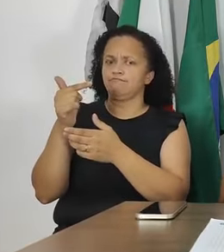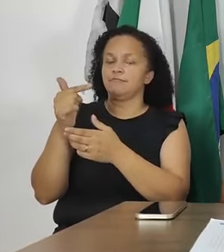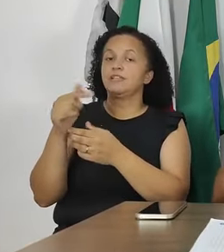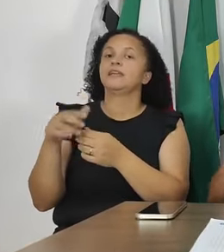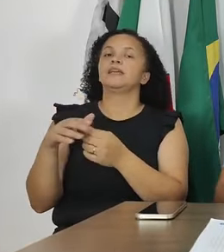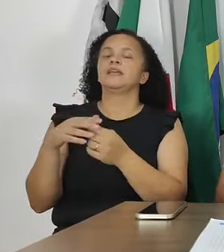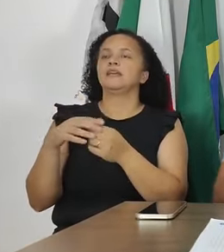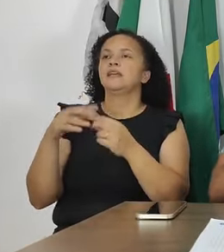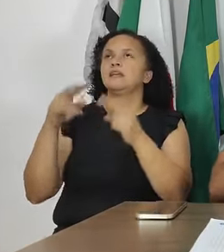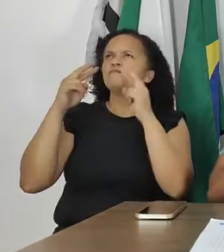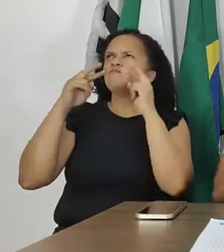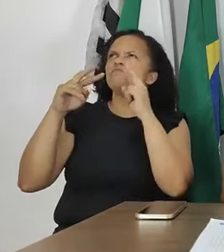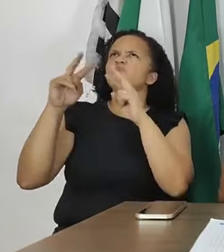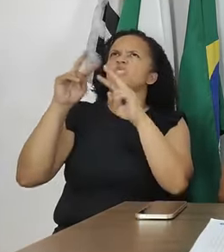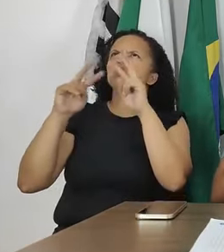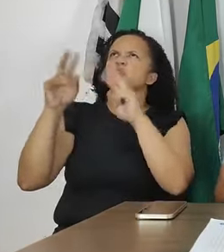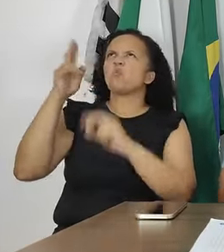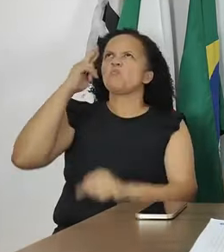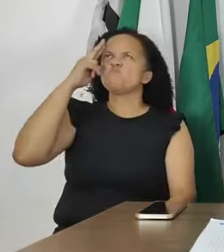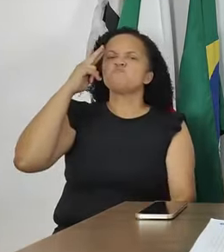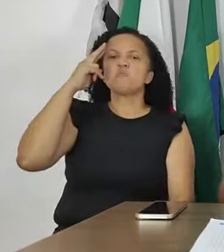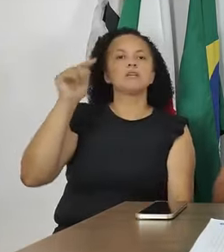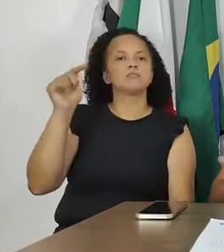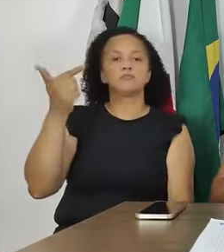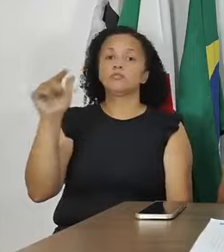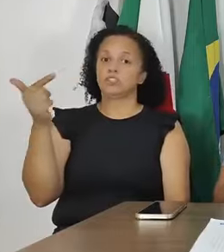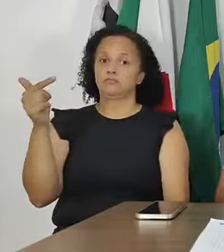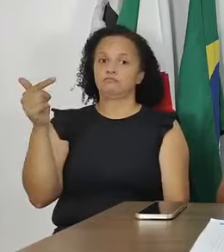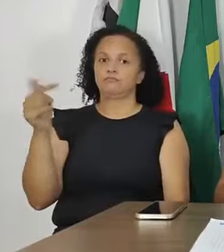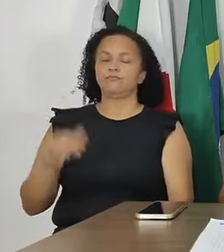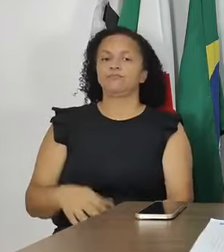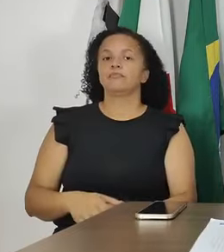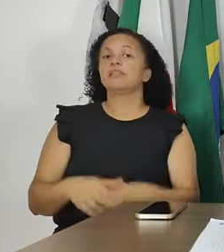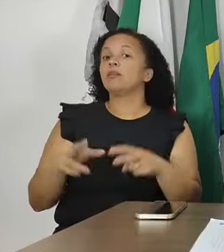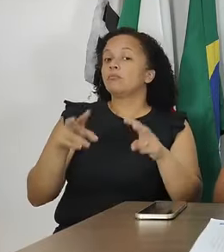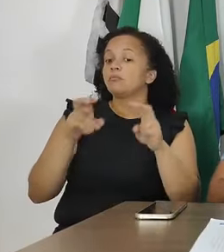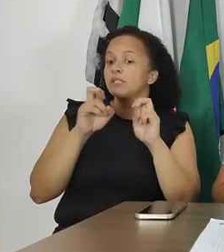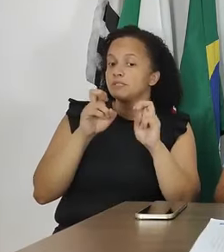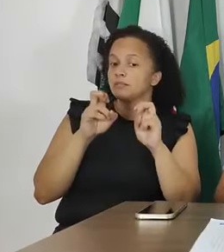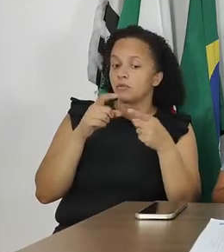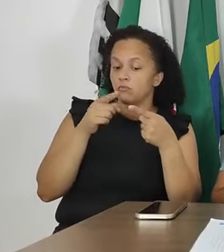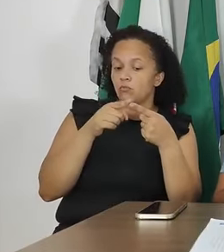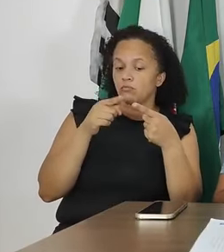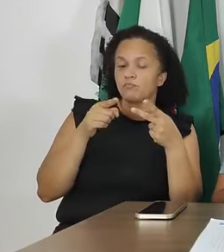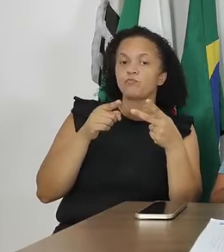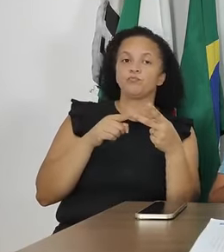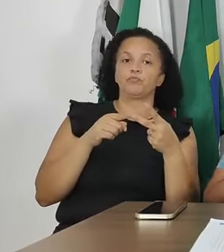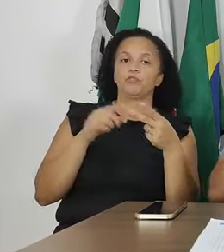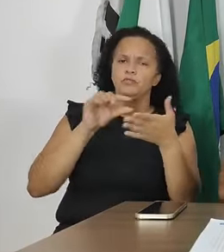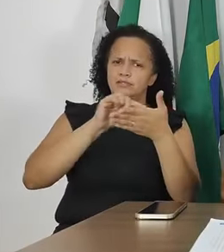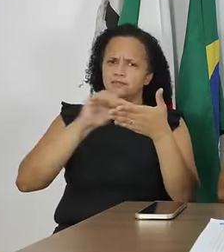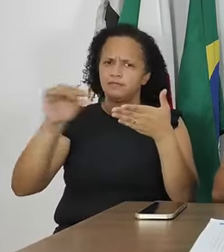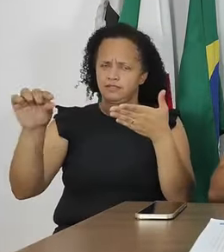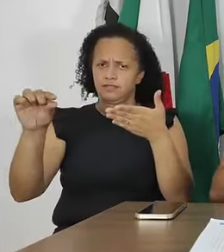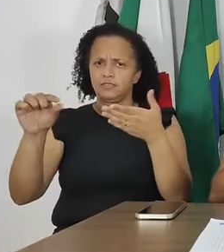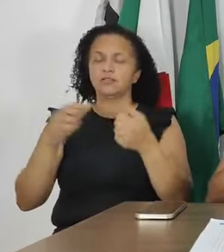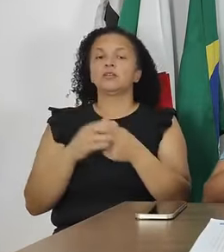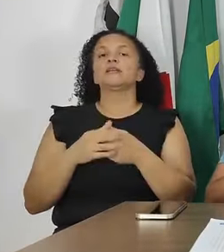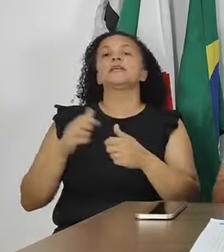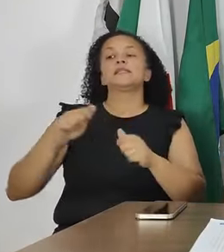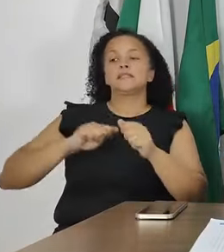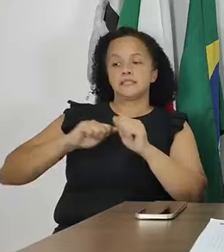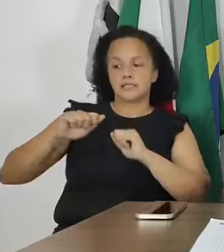gente vê podemos relatar aqui duas passagens, dois versículos que falam da disponibilidade de